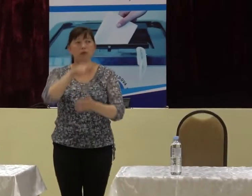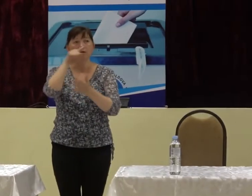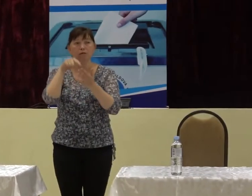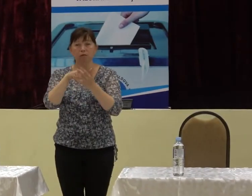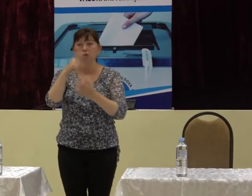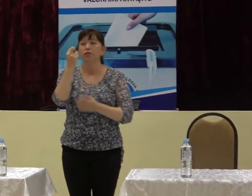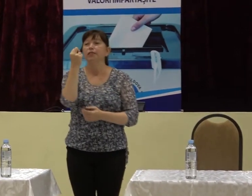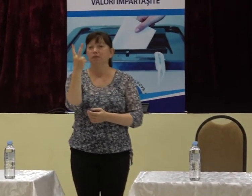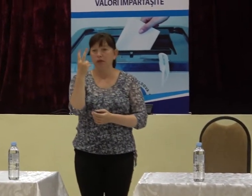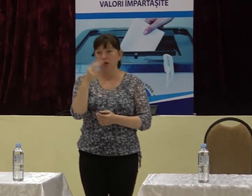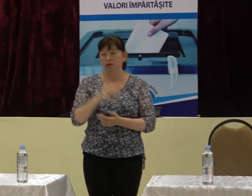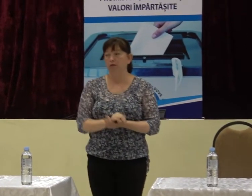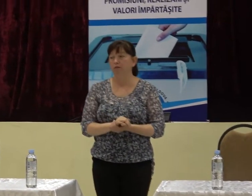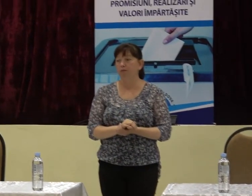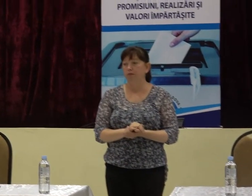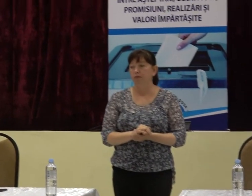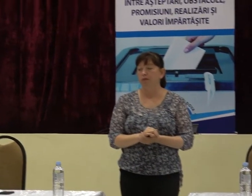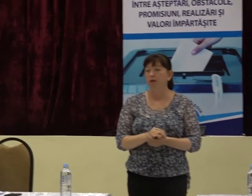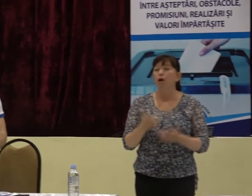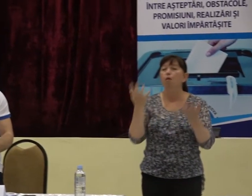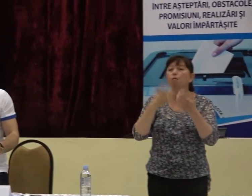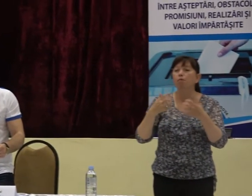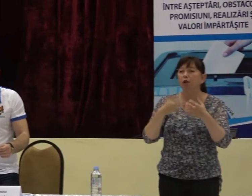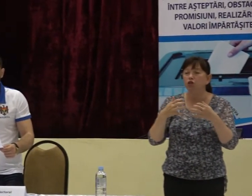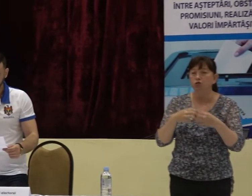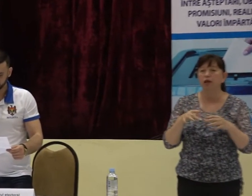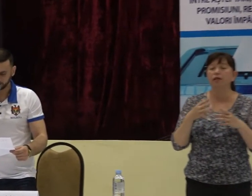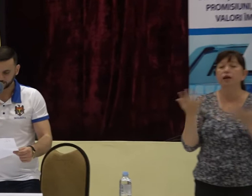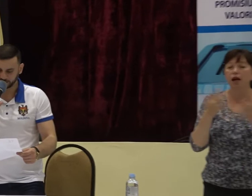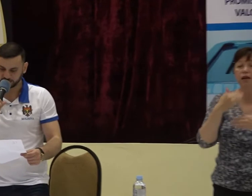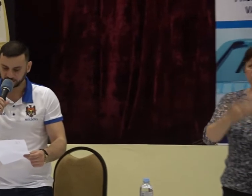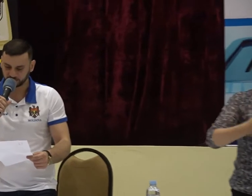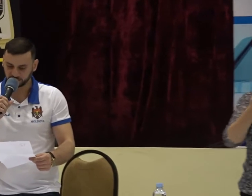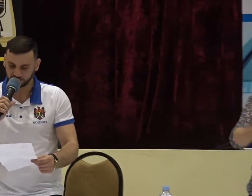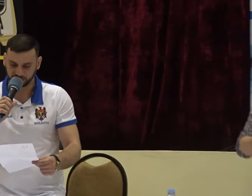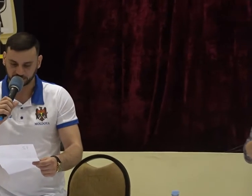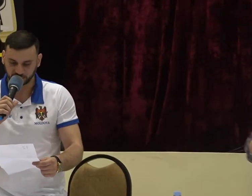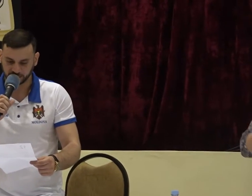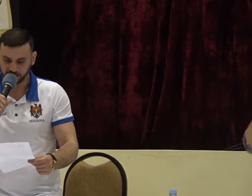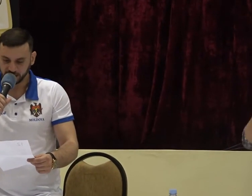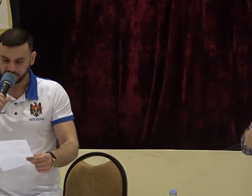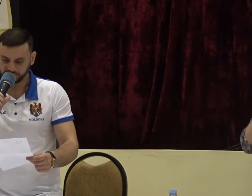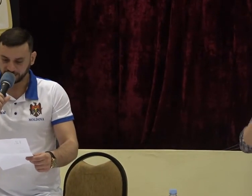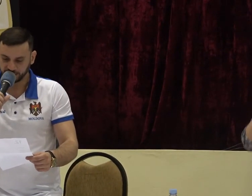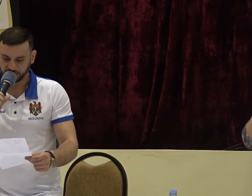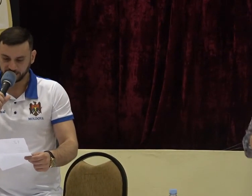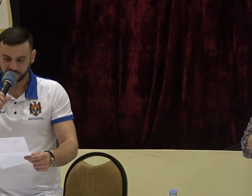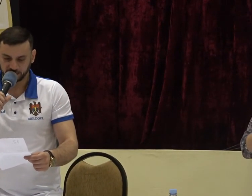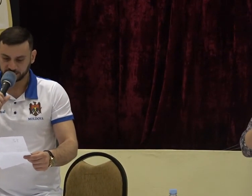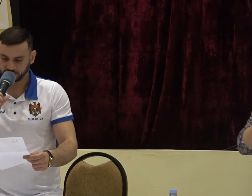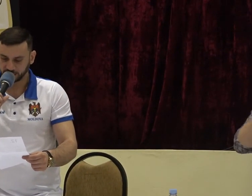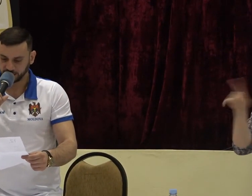Întrebarea numărul 12. Enumerați 3 acțiuni concrete pe care le veți întreprinde în următorii 4 ani în